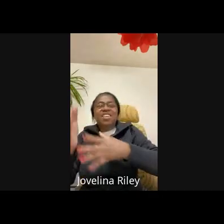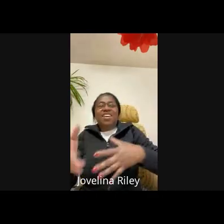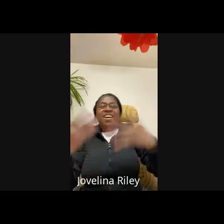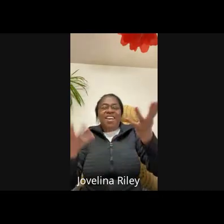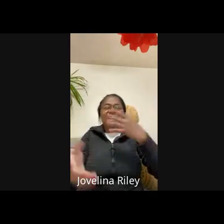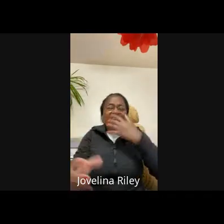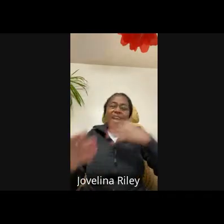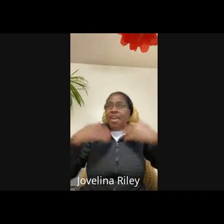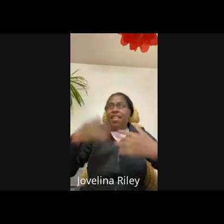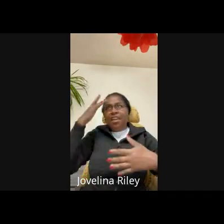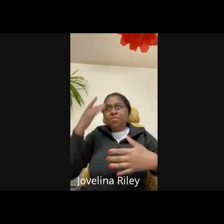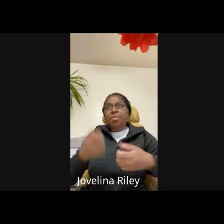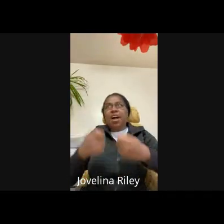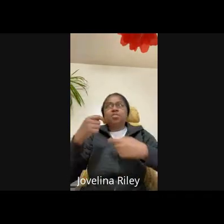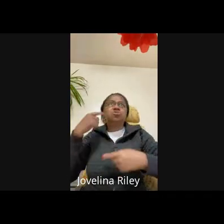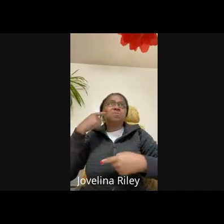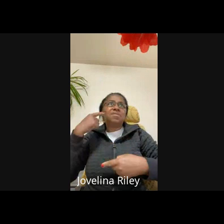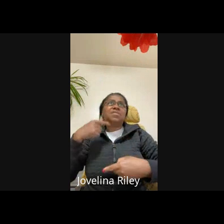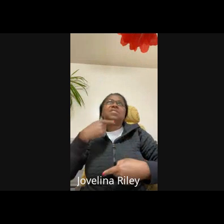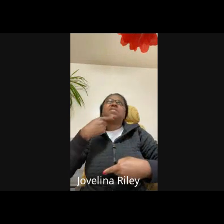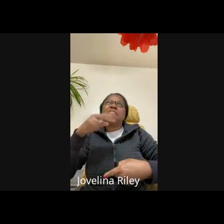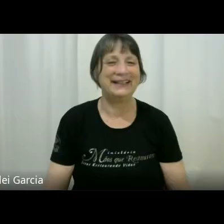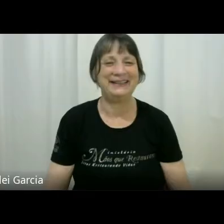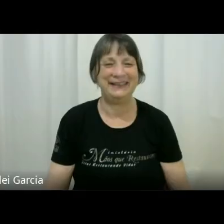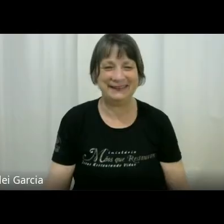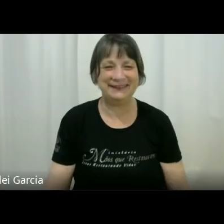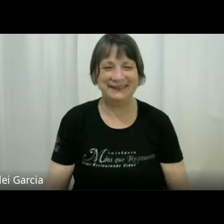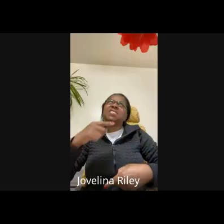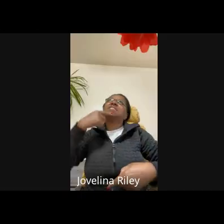tentando. And then, aí